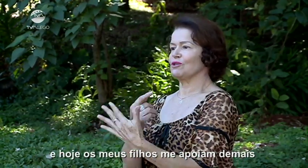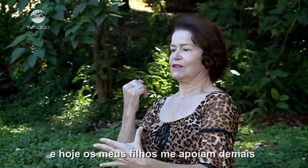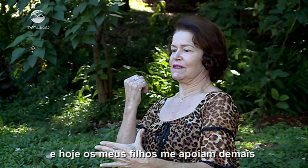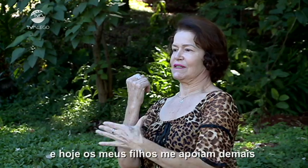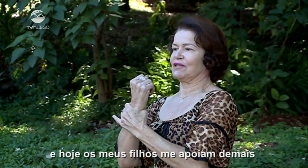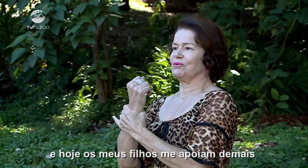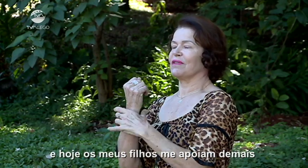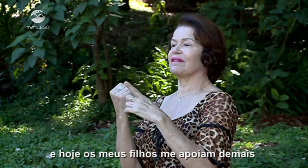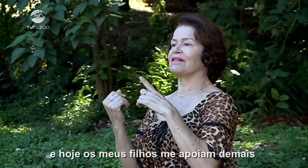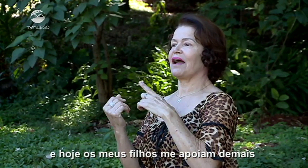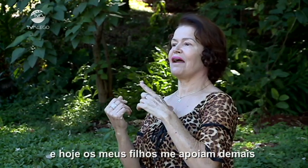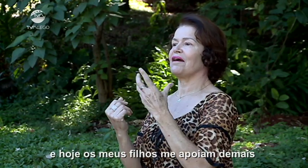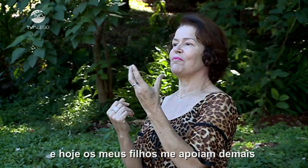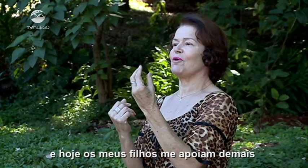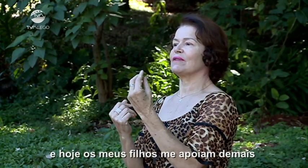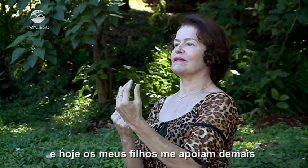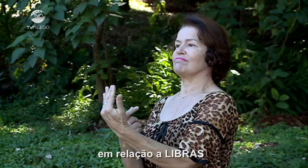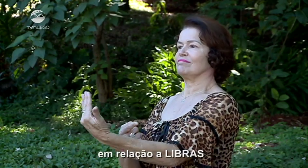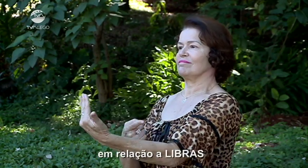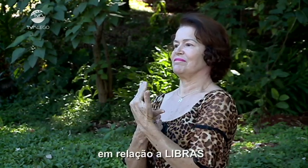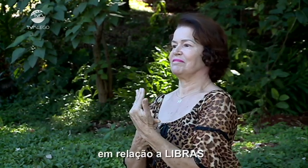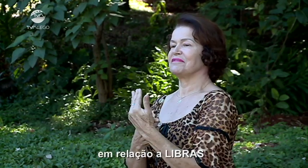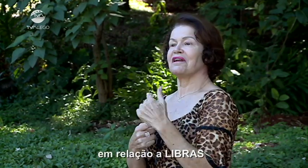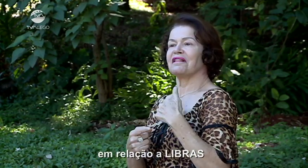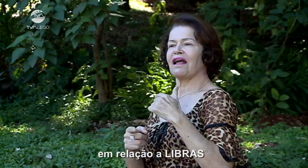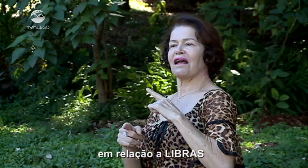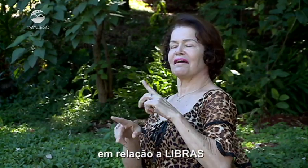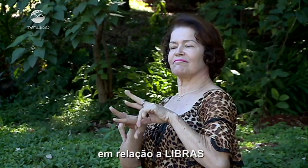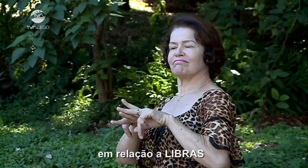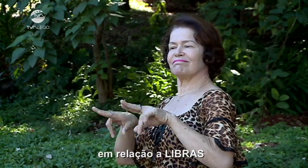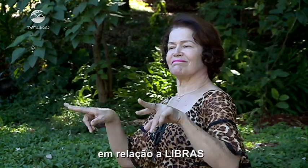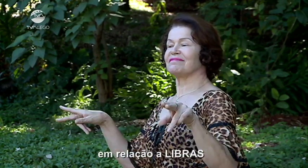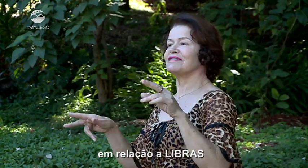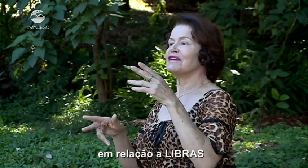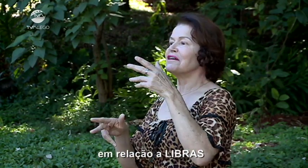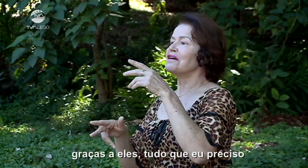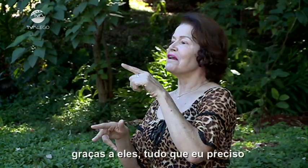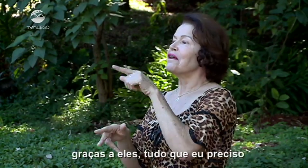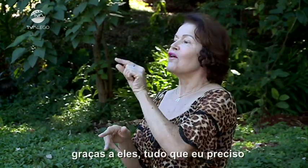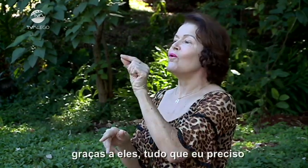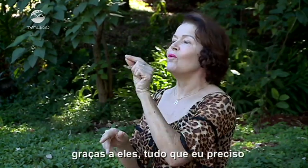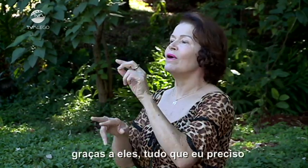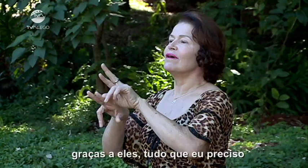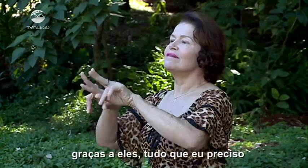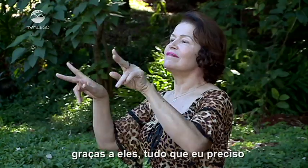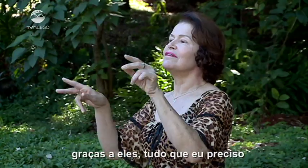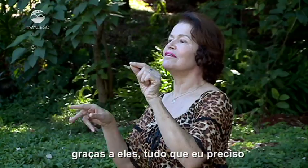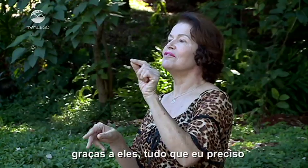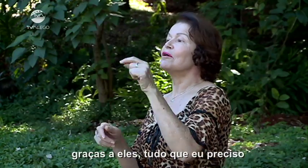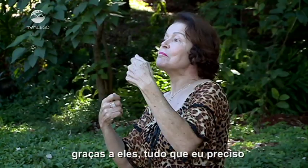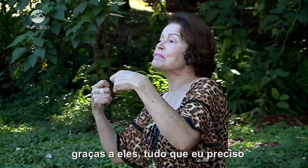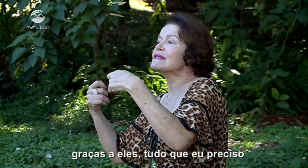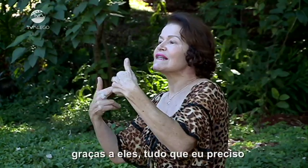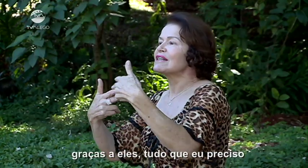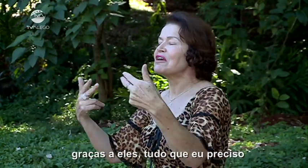me apoiam demais em relação a Libras, né? Graças a eles, tudo que eu